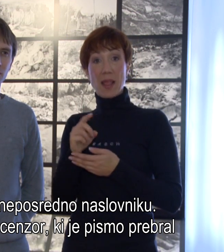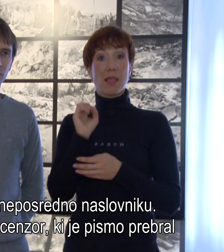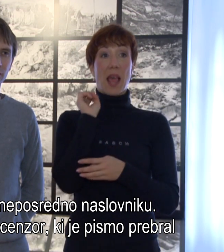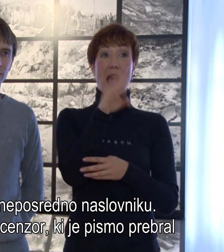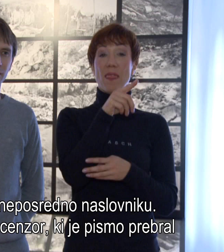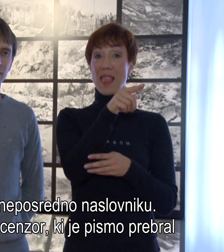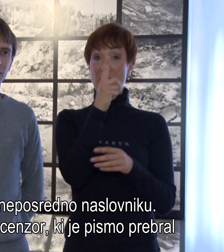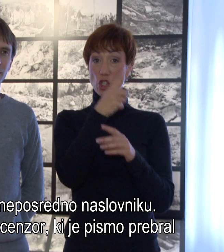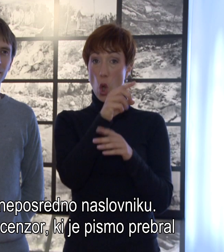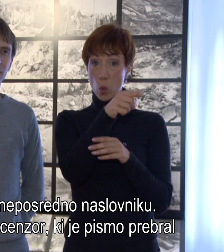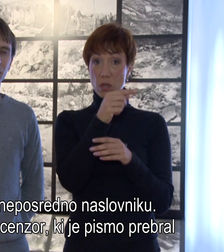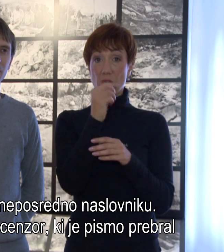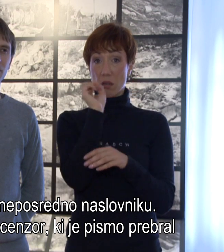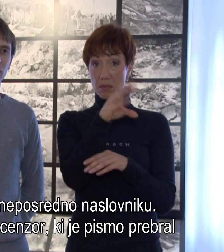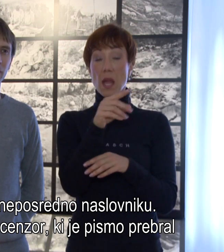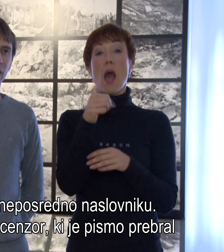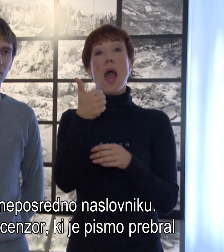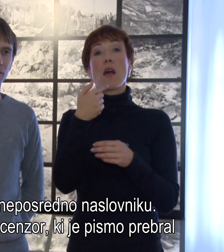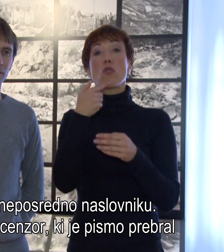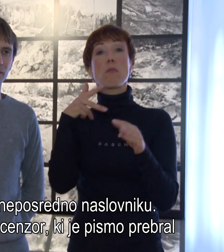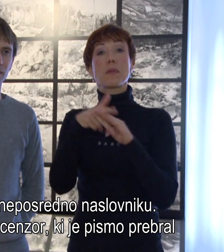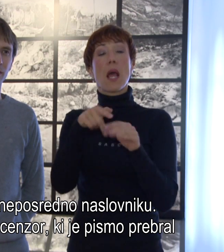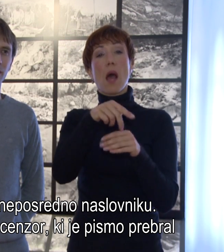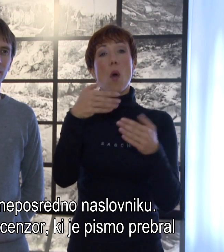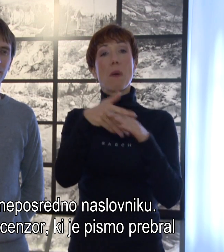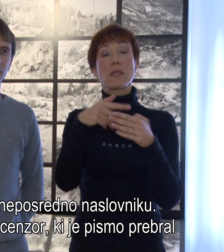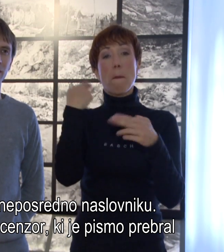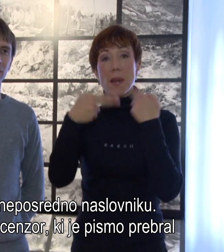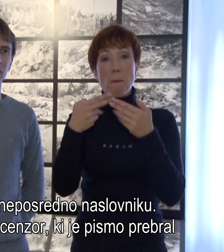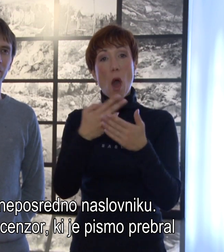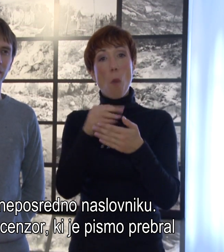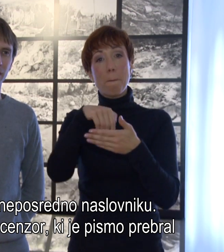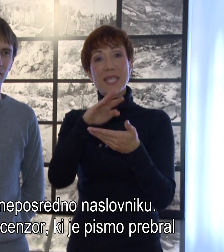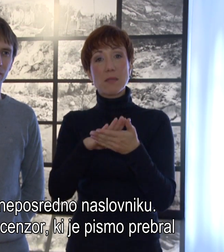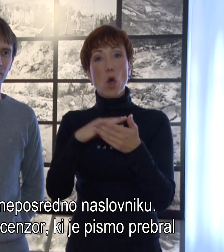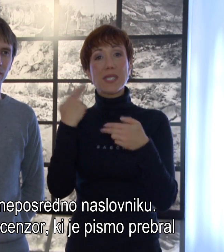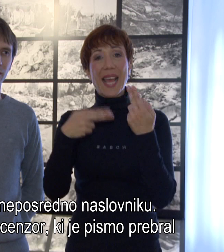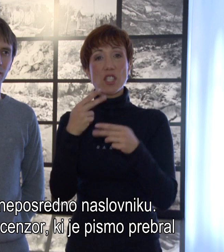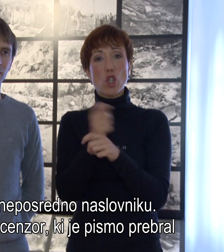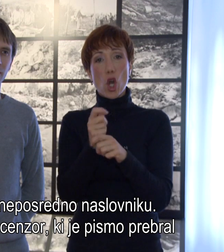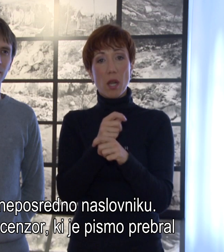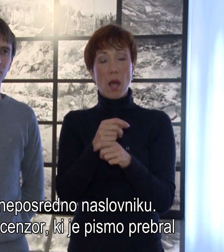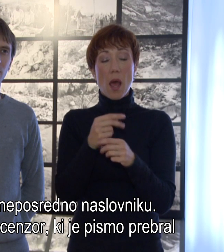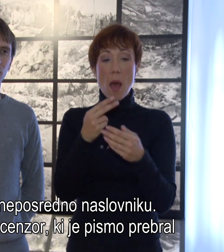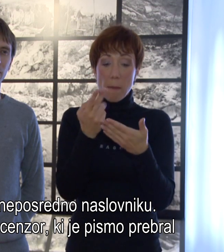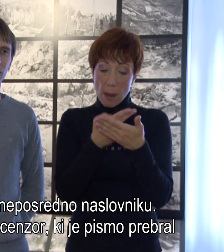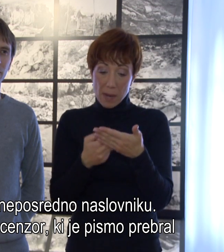cenzor, ki je pismo prebral in ga pregledal, in ukolikor so